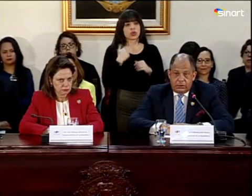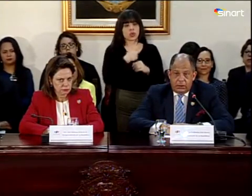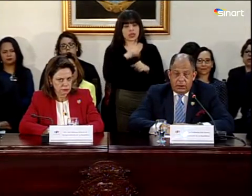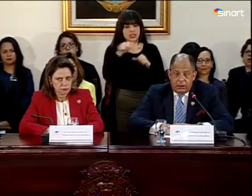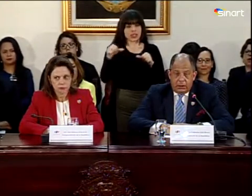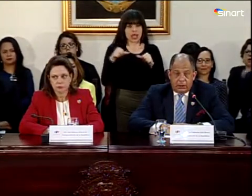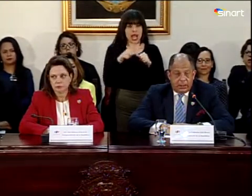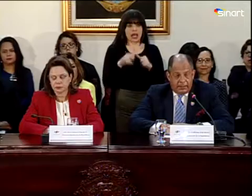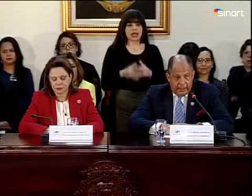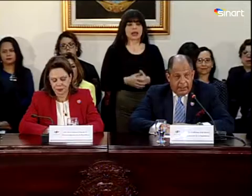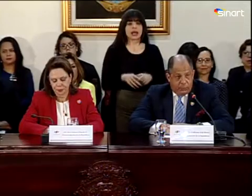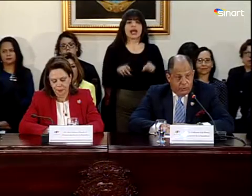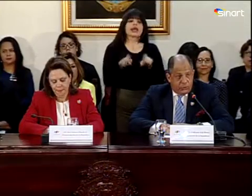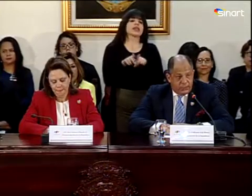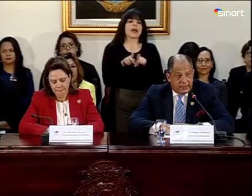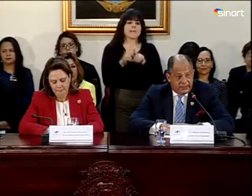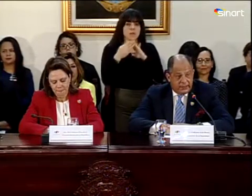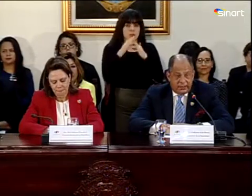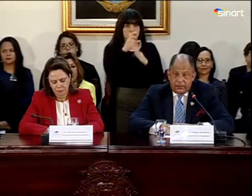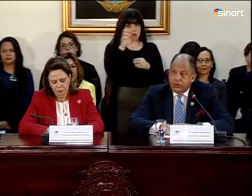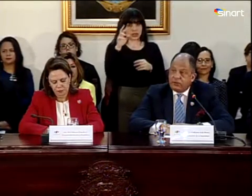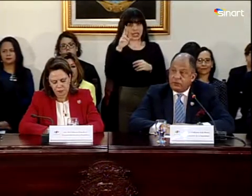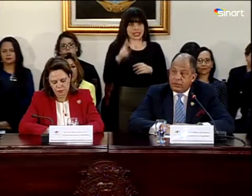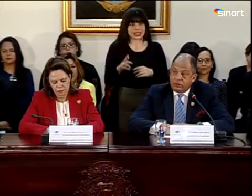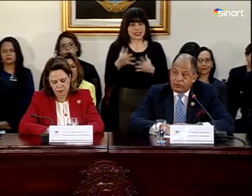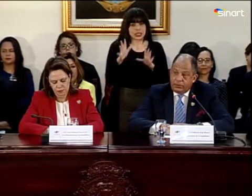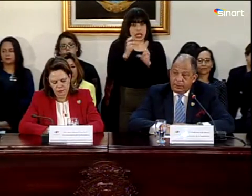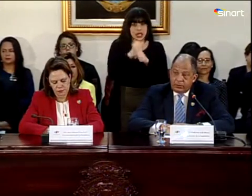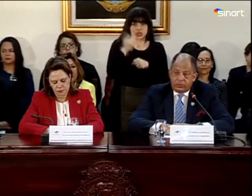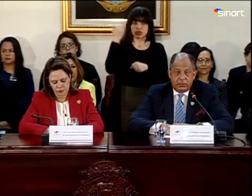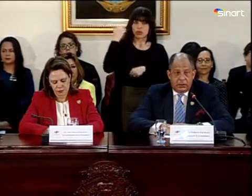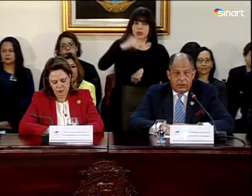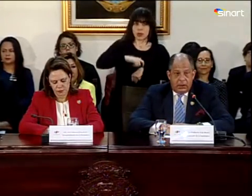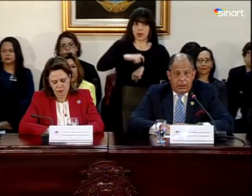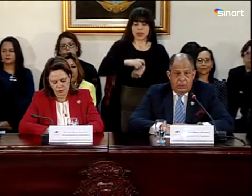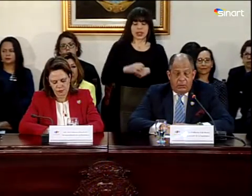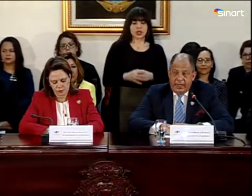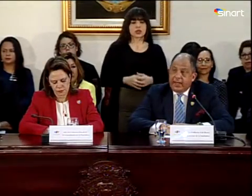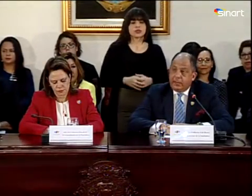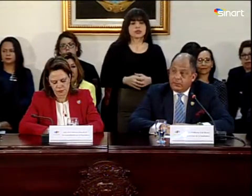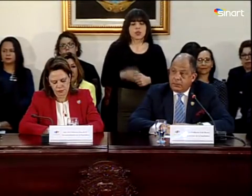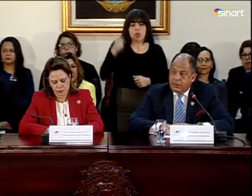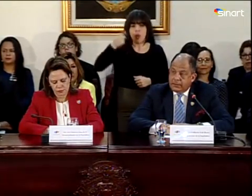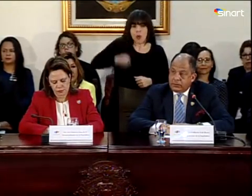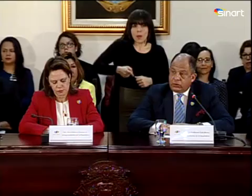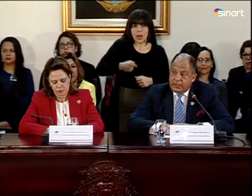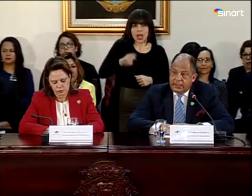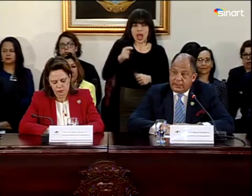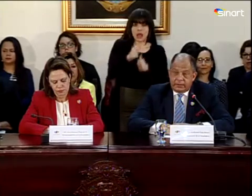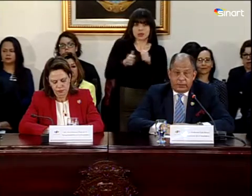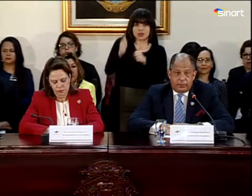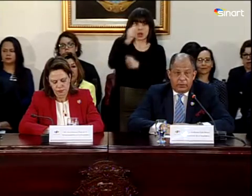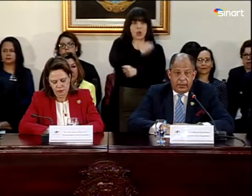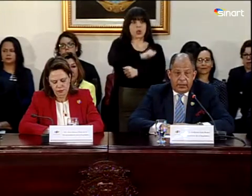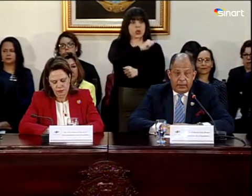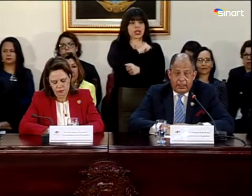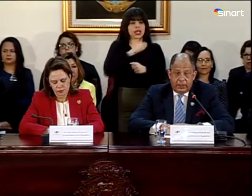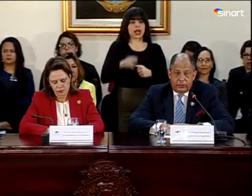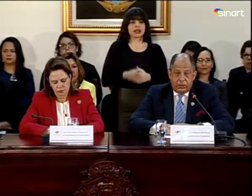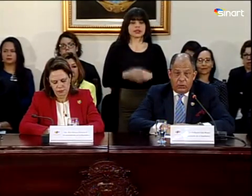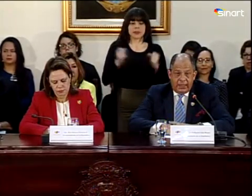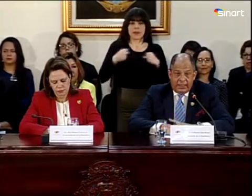región, también el pueblo costarricense lo hizo en su momento, obligan a las autoridades del